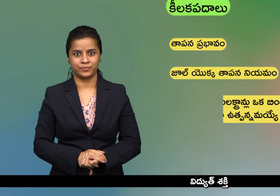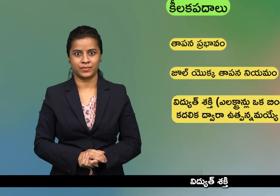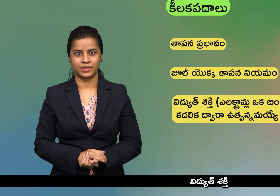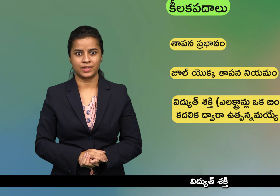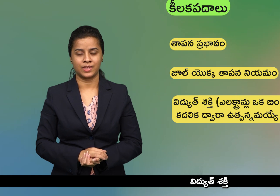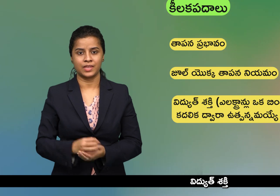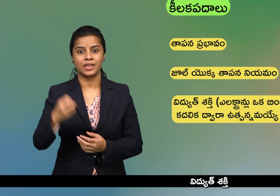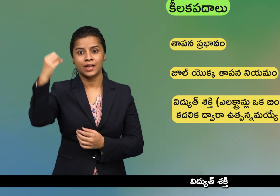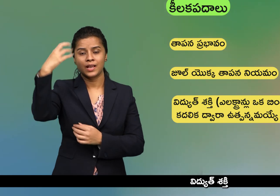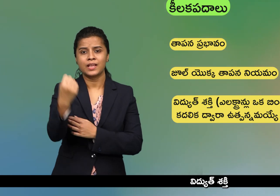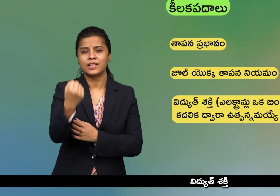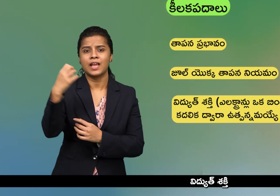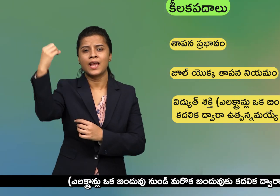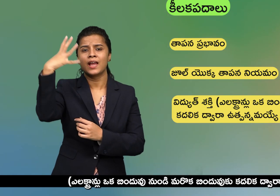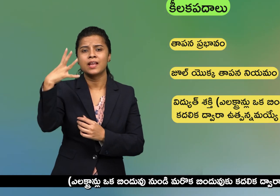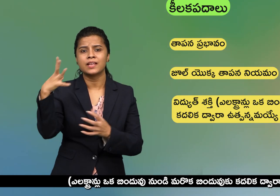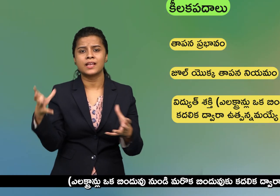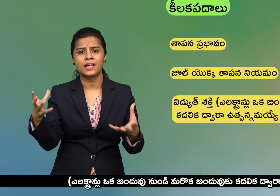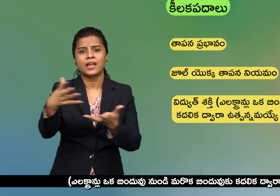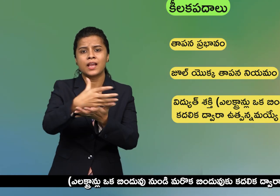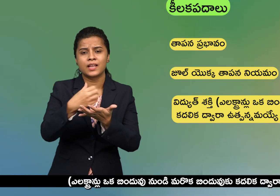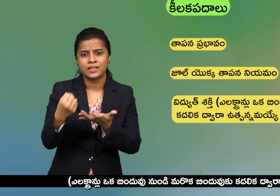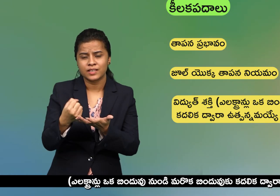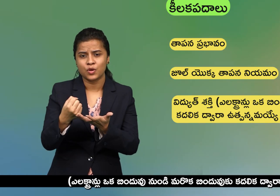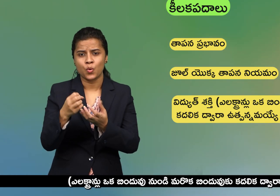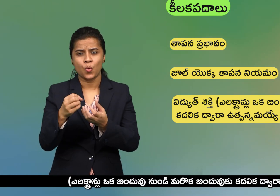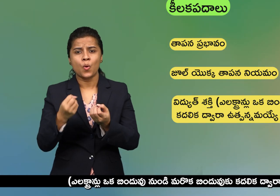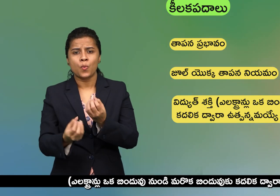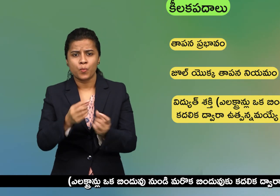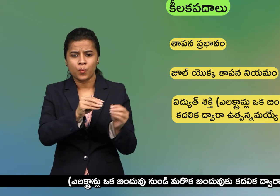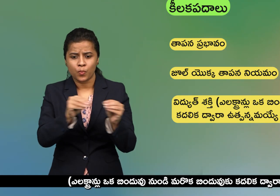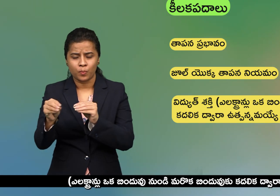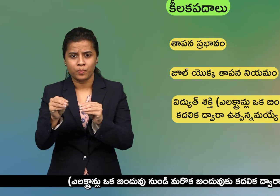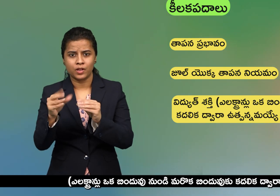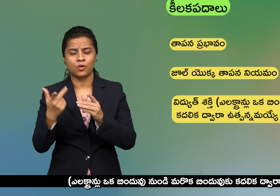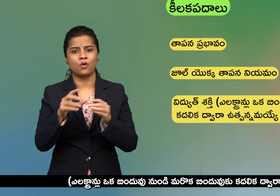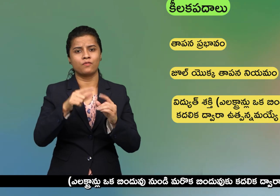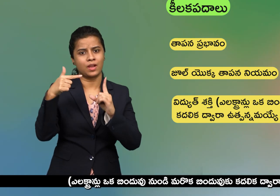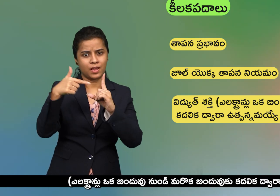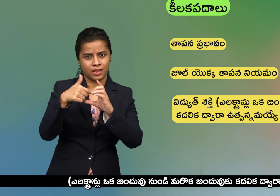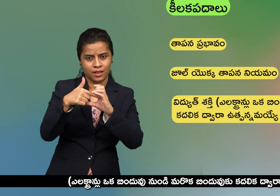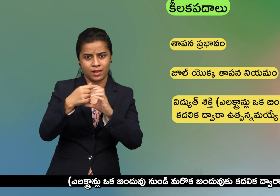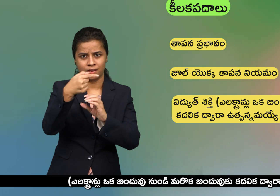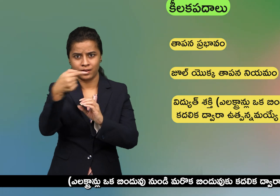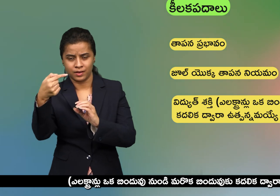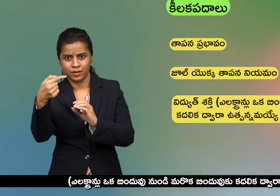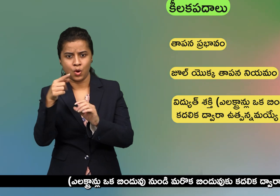విద్యుత్ శక్తి. ఎలక్ట్రాన్లు ఒక బిందువు నుండి మరొక బిందువుకు కదలిక ద్వారా ఉత్పన్నమయ్యే